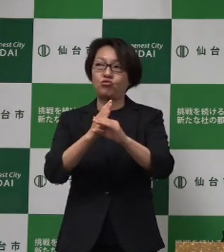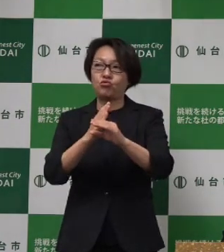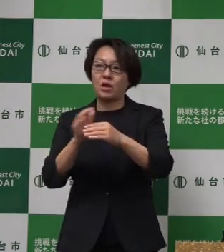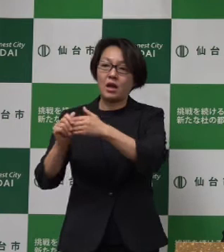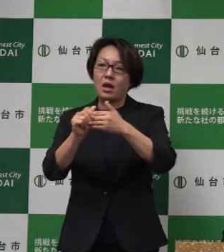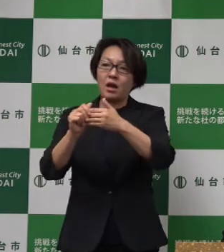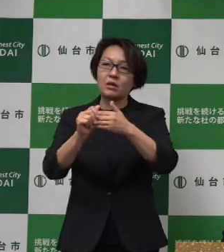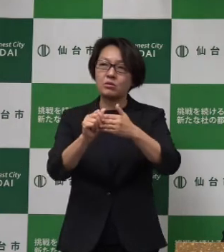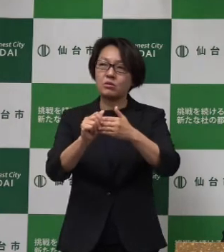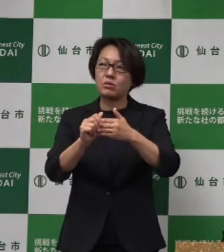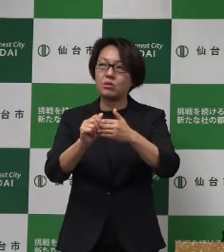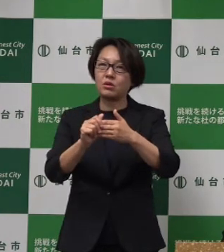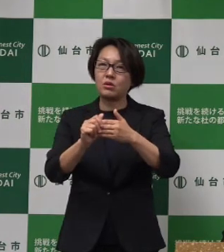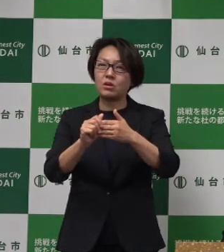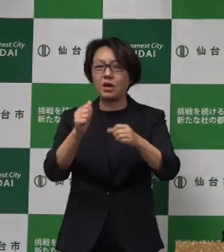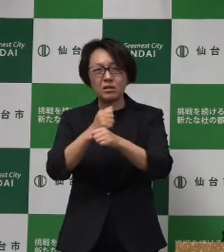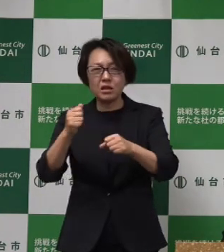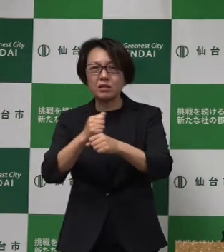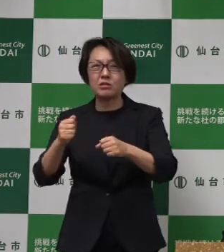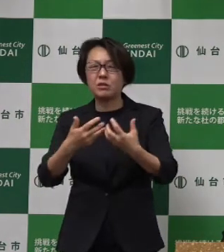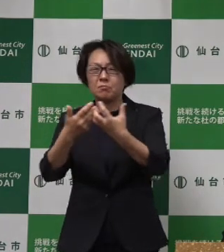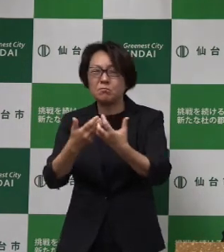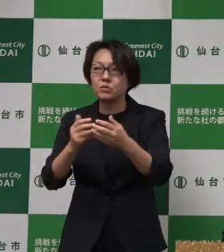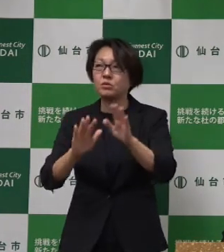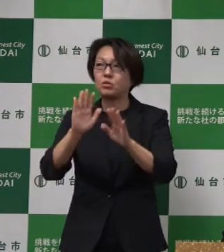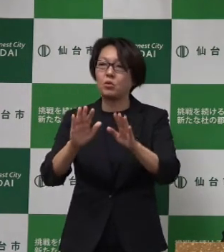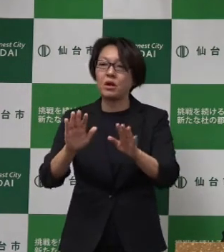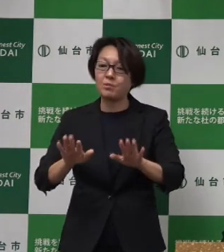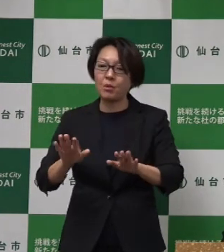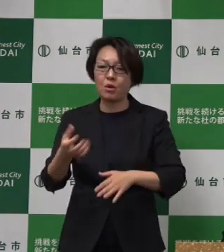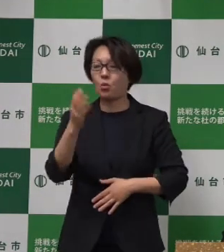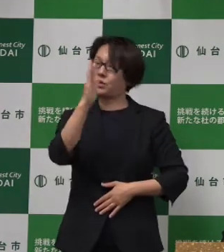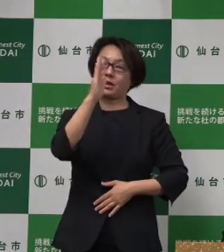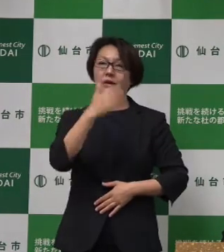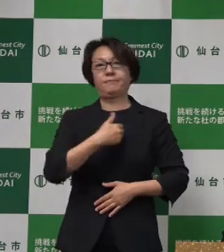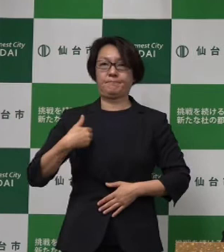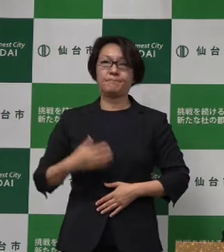目詰まりをしているというような状況は現時点では発生はしておりません。